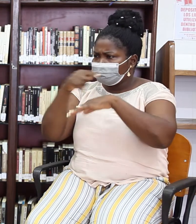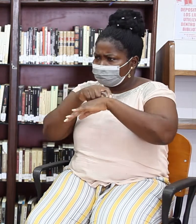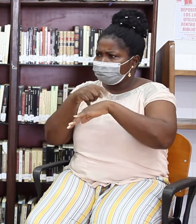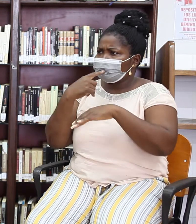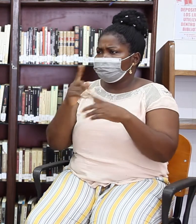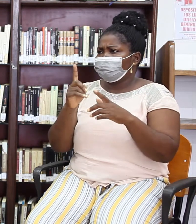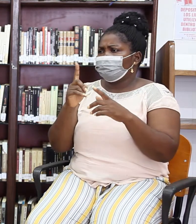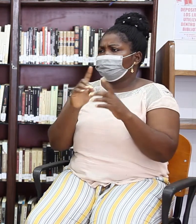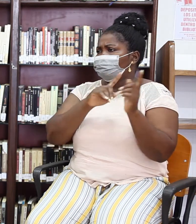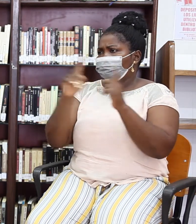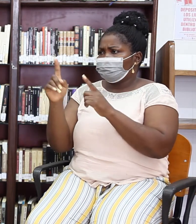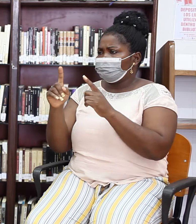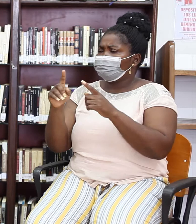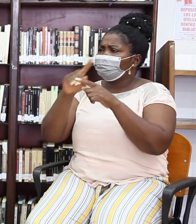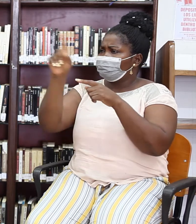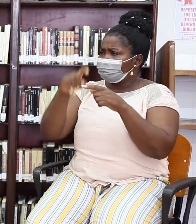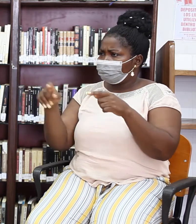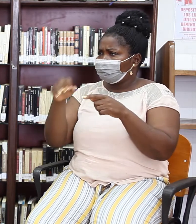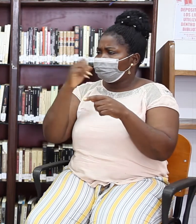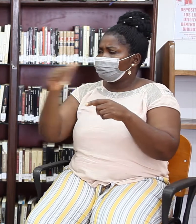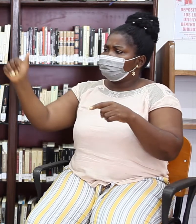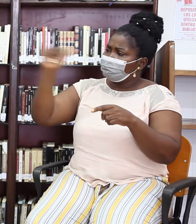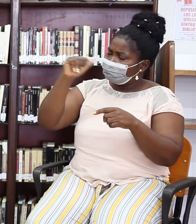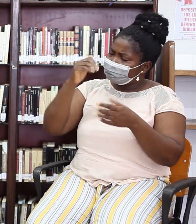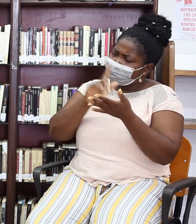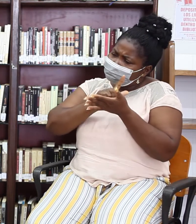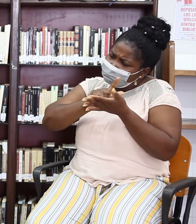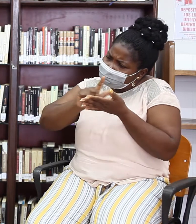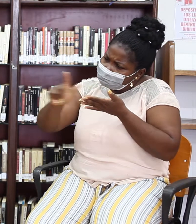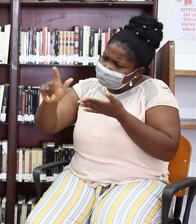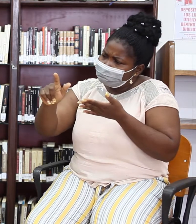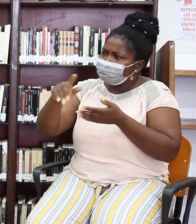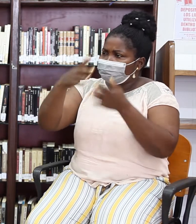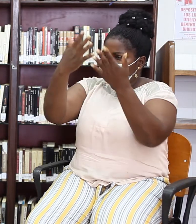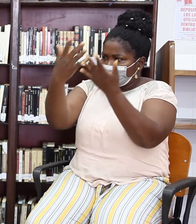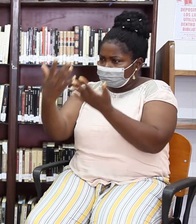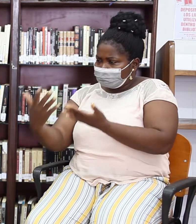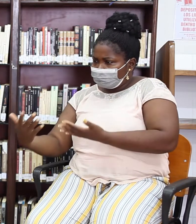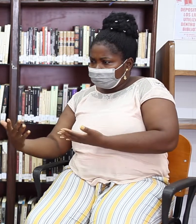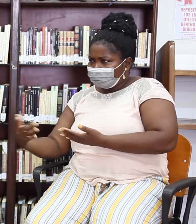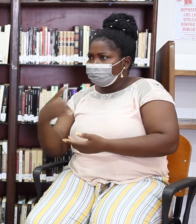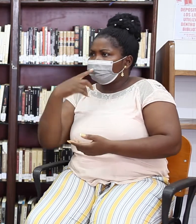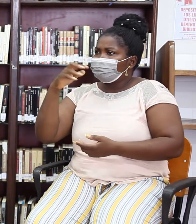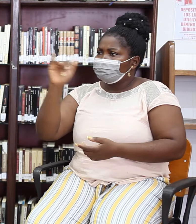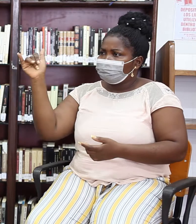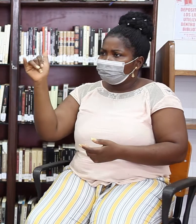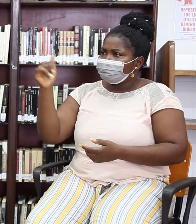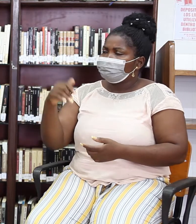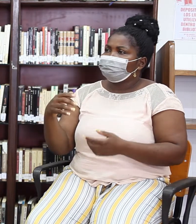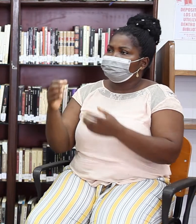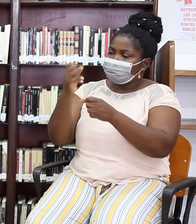llevaba a la poza de agua cristalina del arroyo. Ahí,